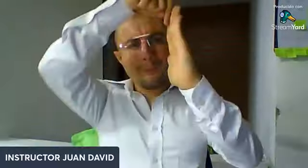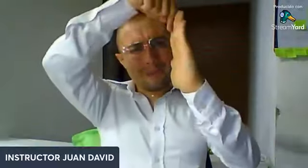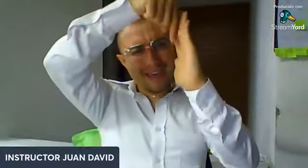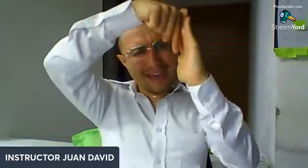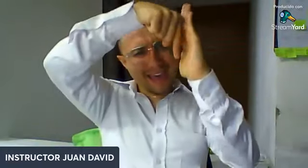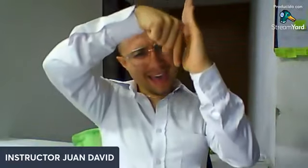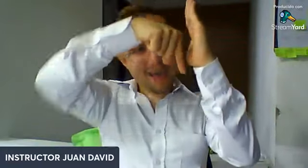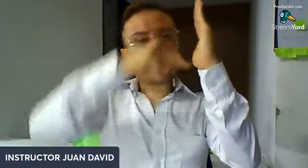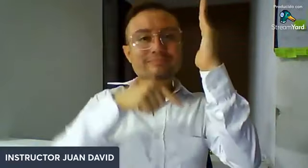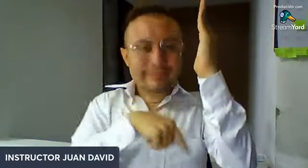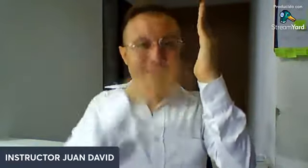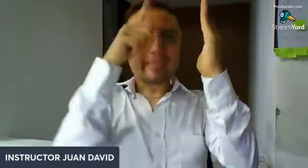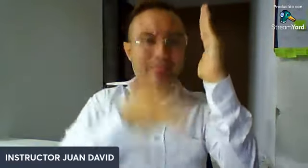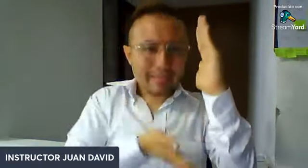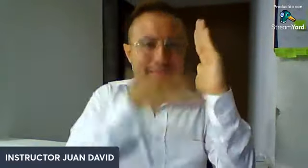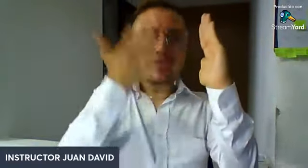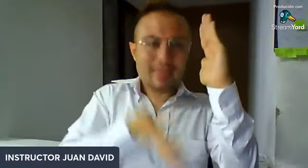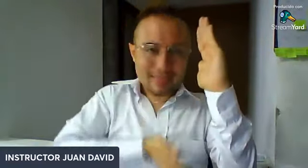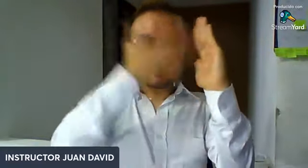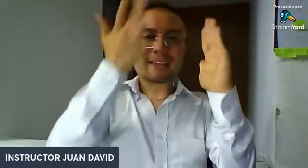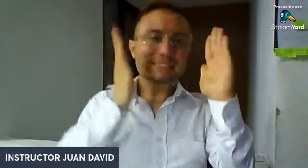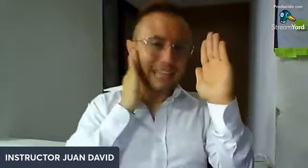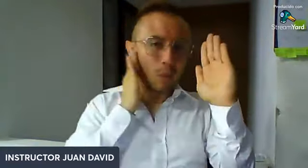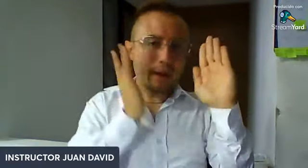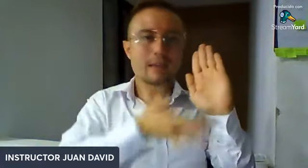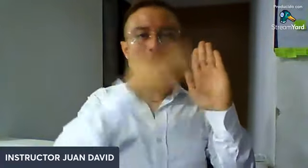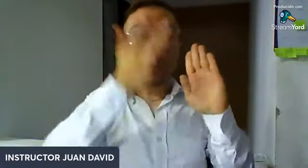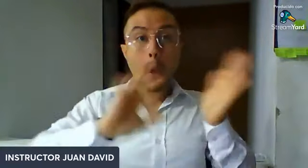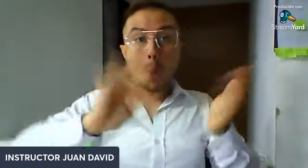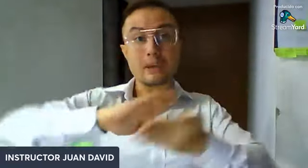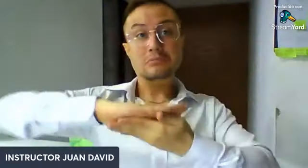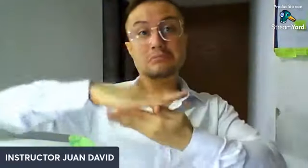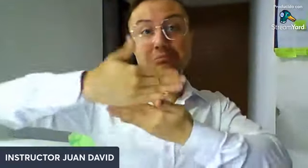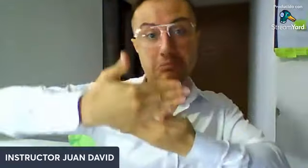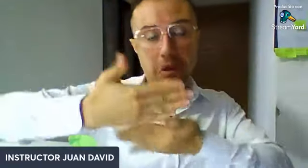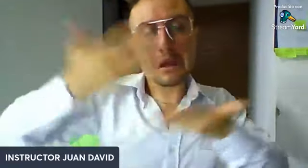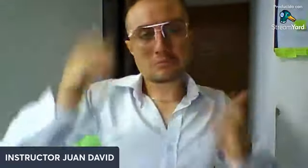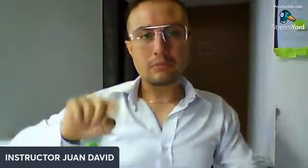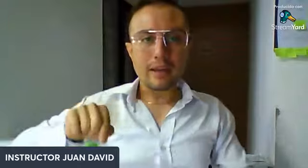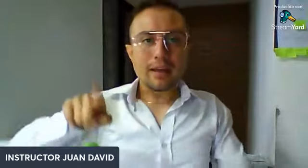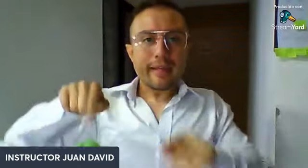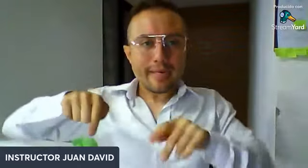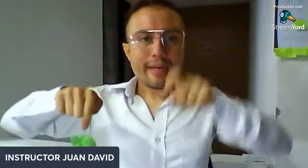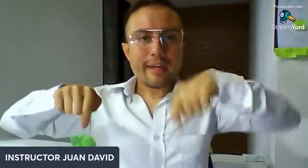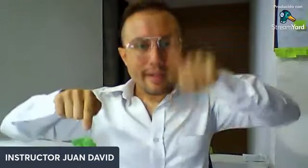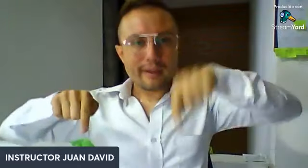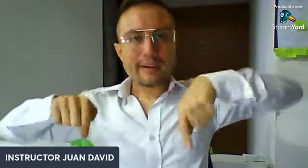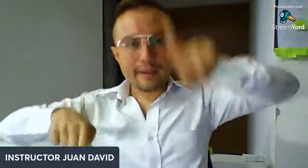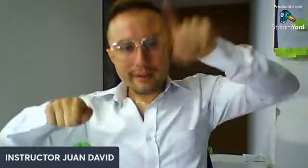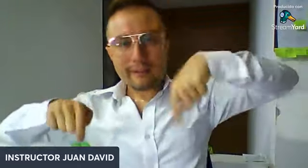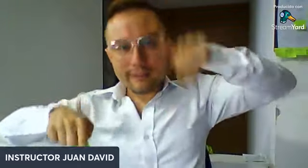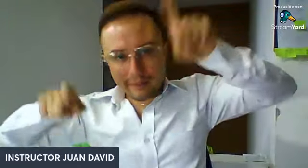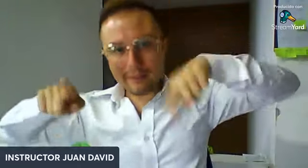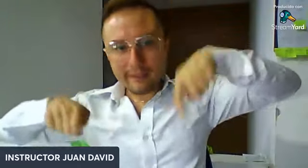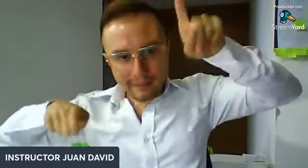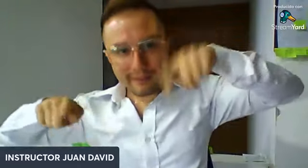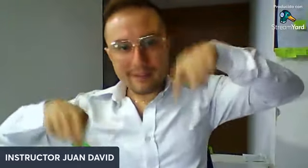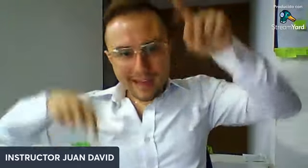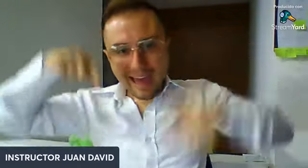y buscas en el perfil los videos. Cuando te metes a la pestaña de videos, ahí vas a encontrar diferentes videos y vas